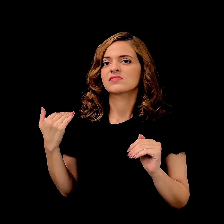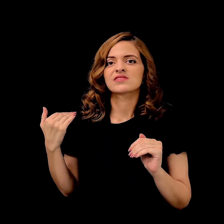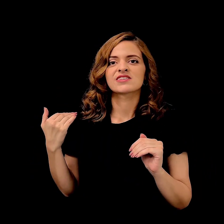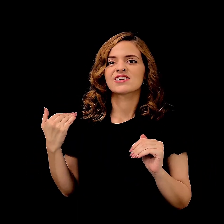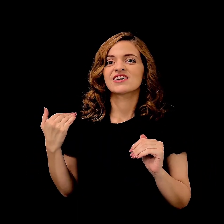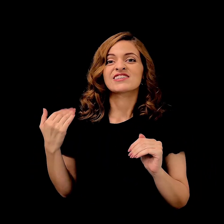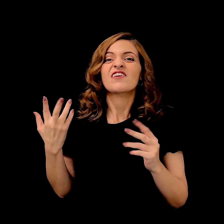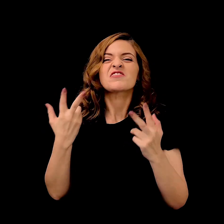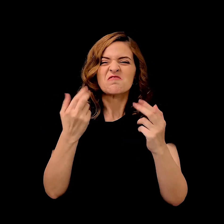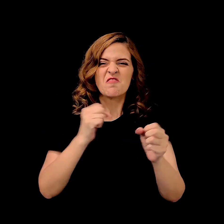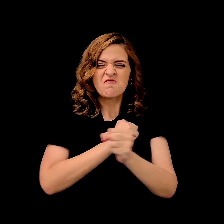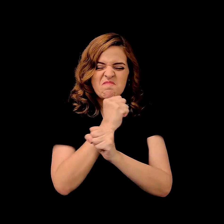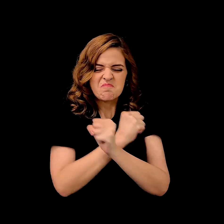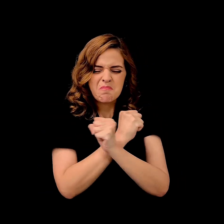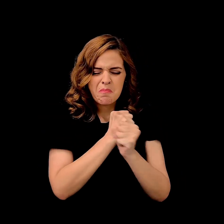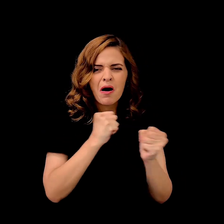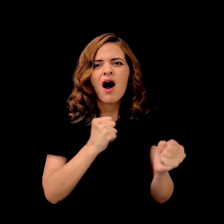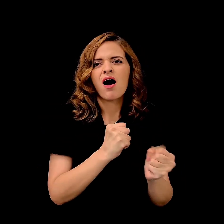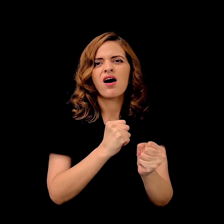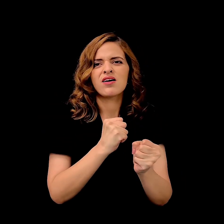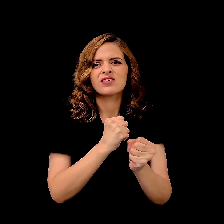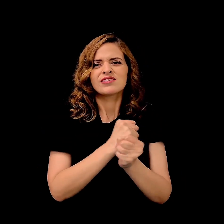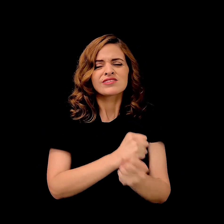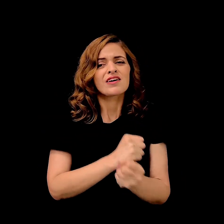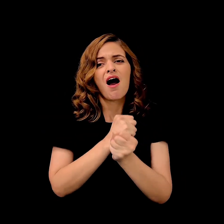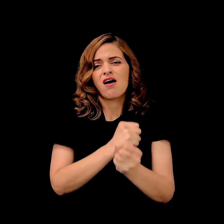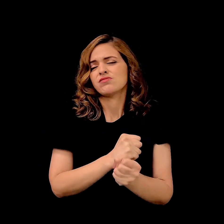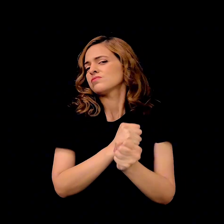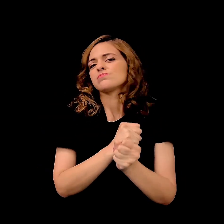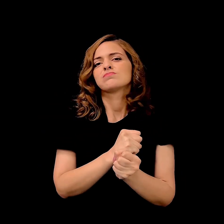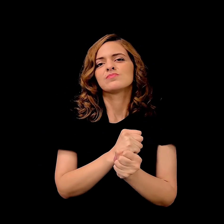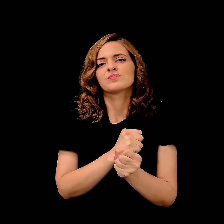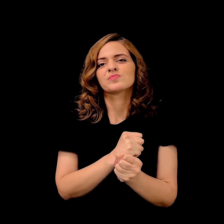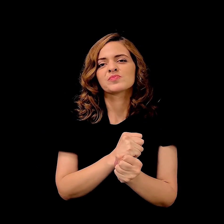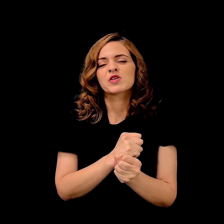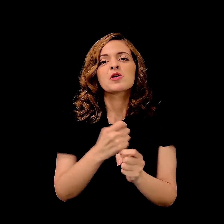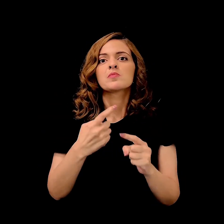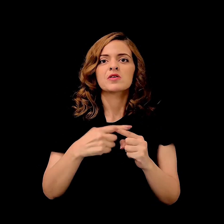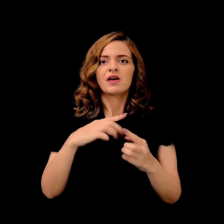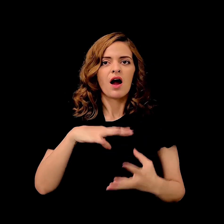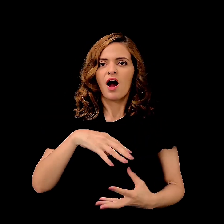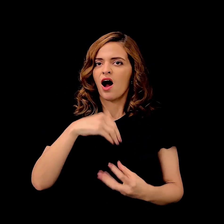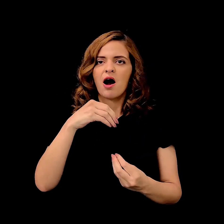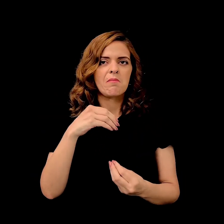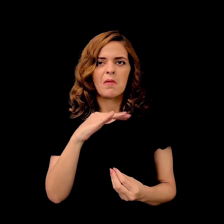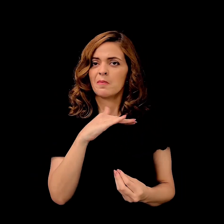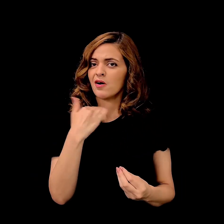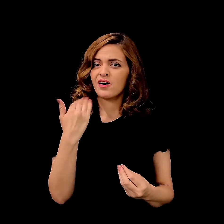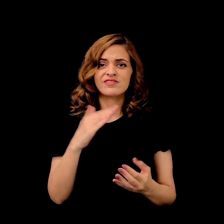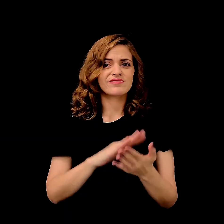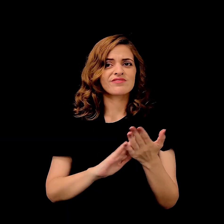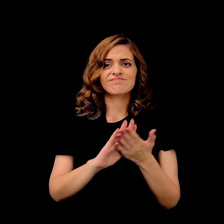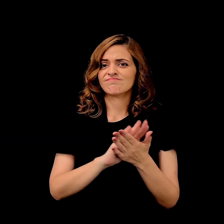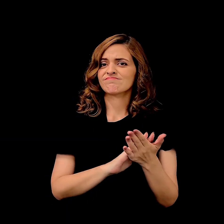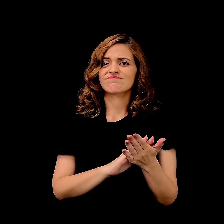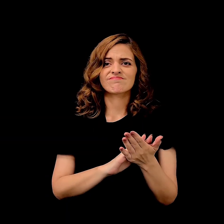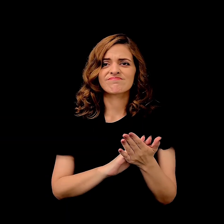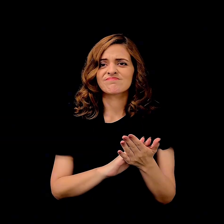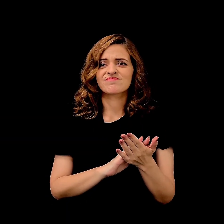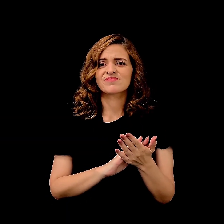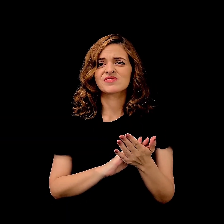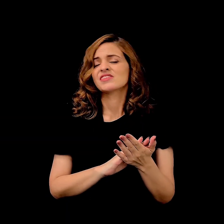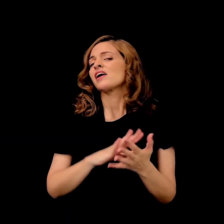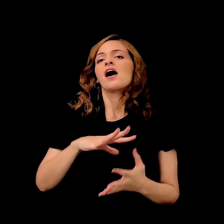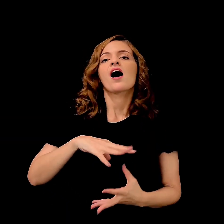amarrada, presa na sepultura, porque a alma não morre. A alma não morre. A alma está